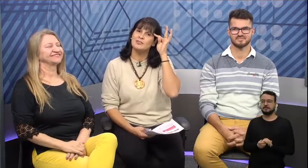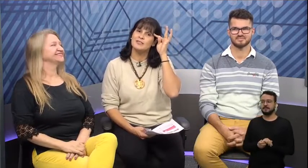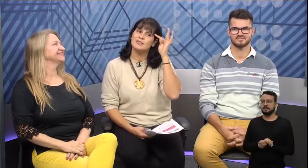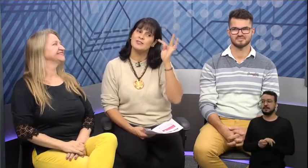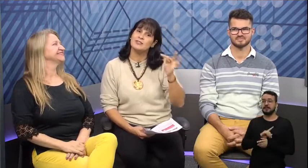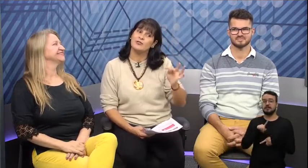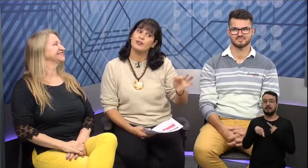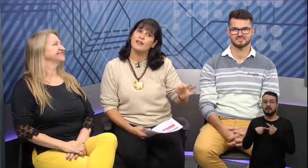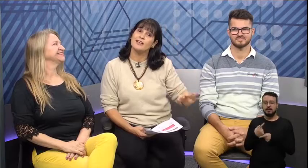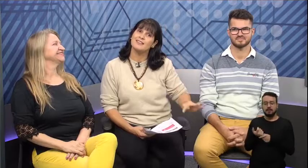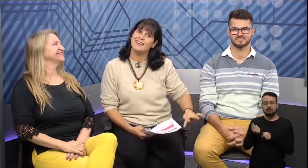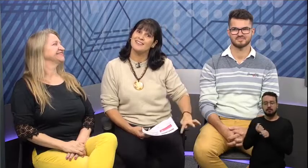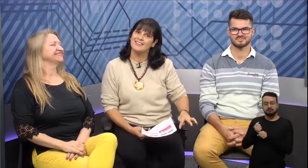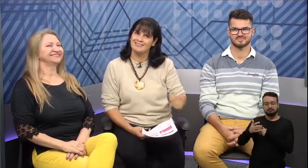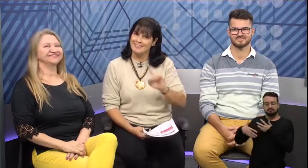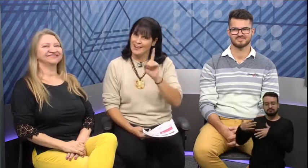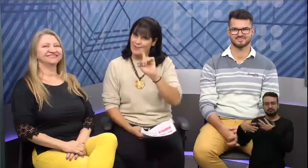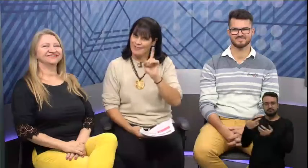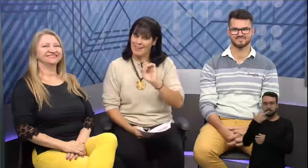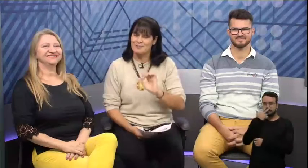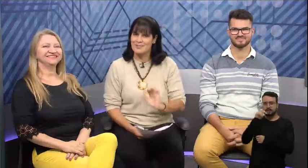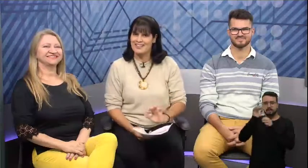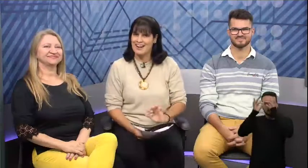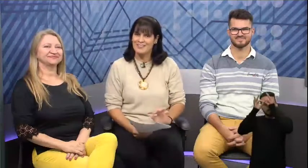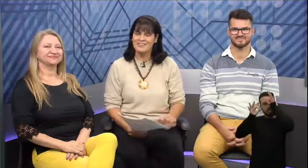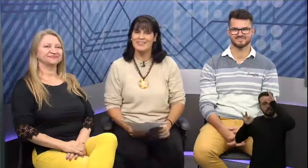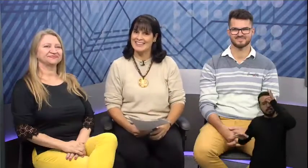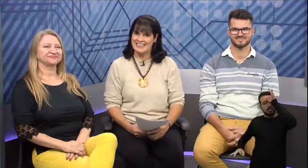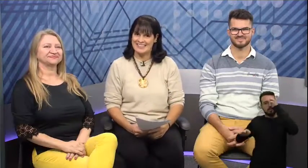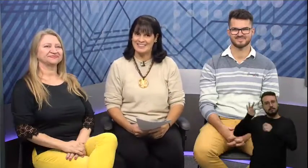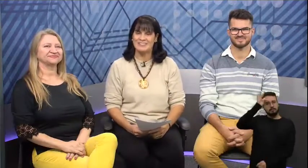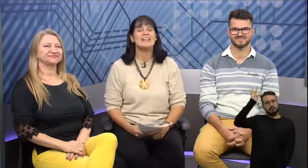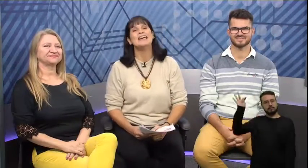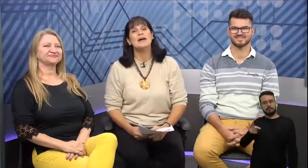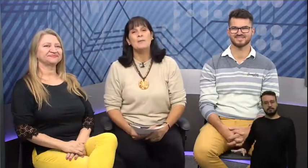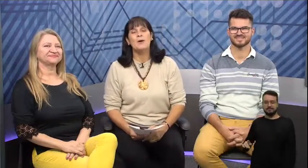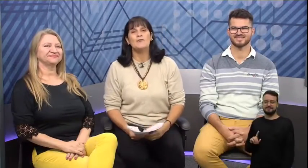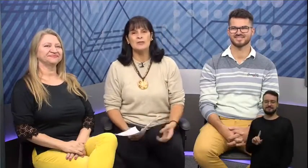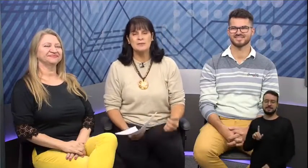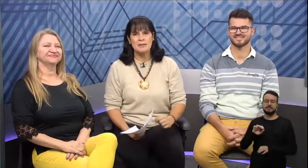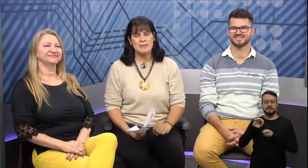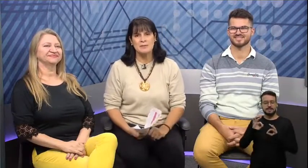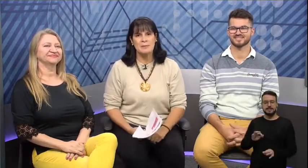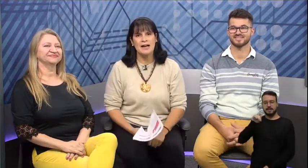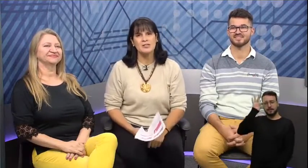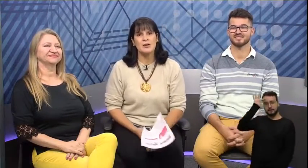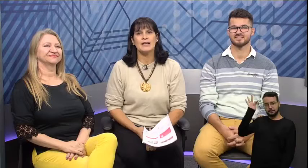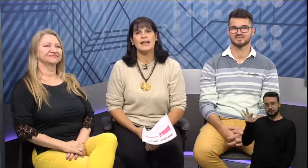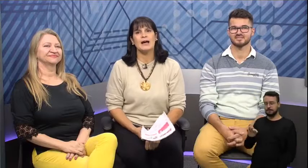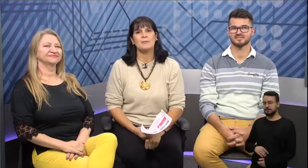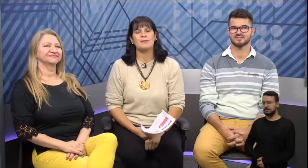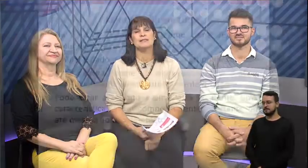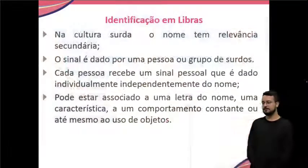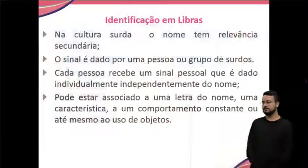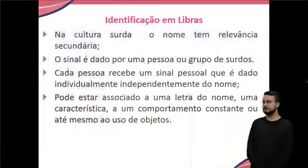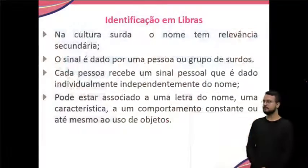anos, o sinal foi crescendo. Não, quero o meu sinal verdadeiro. Bom, voltamos à mesma imagem, olha lá a importância dos